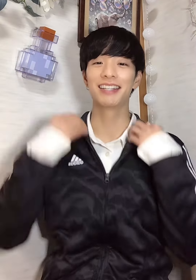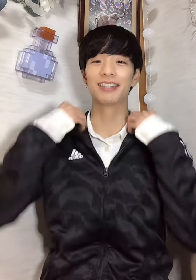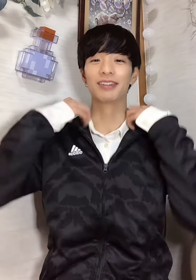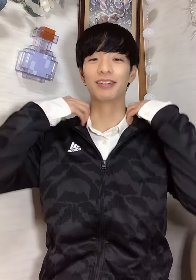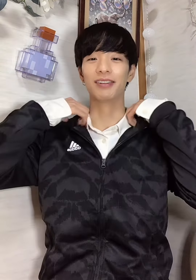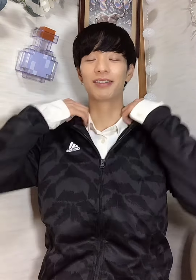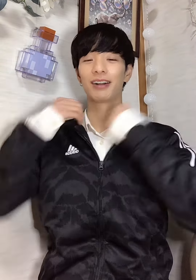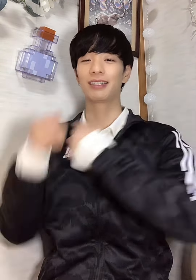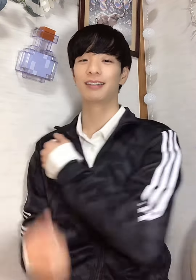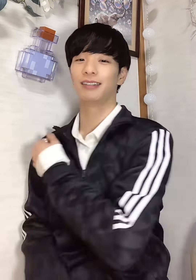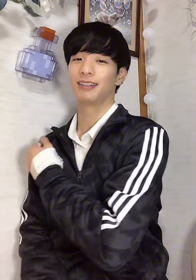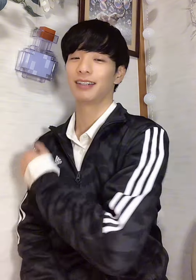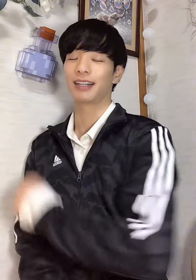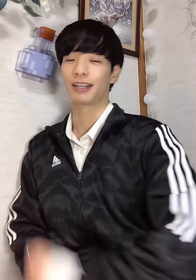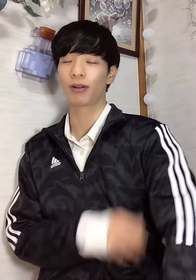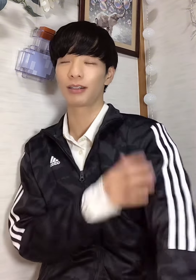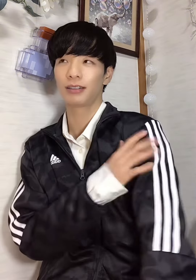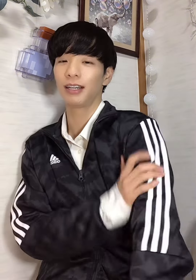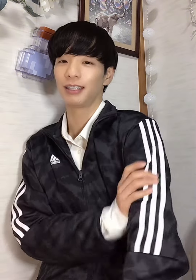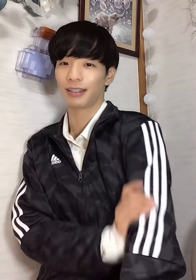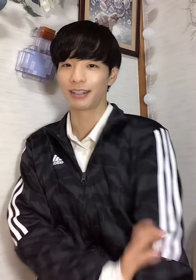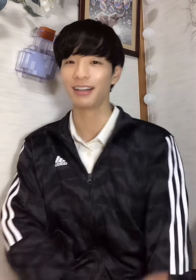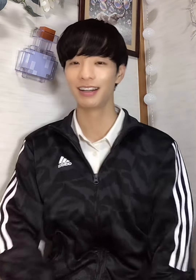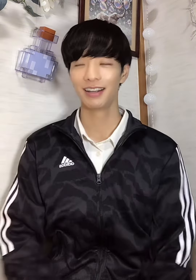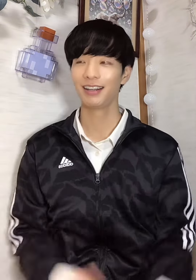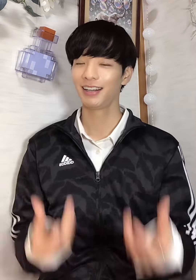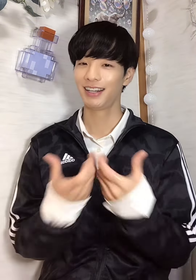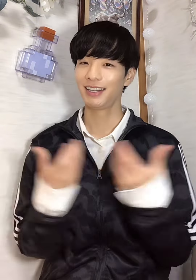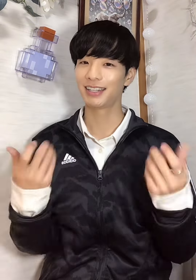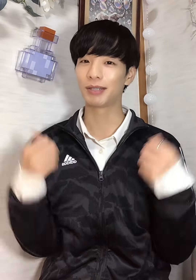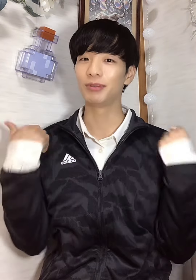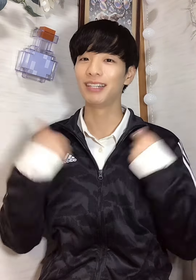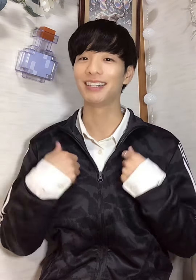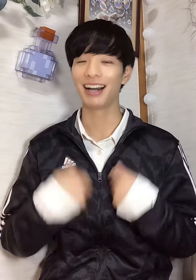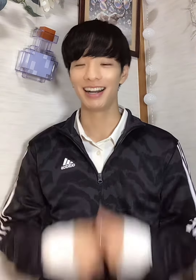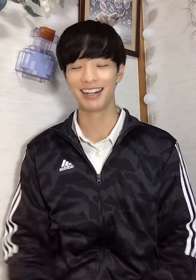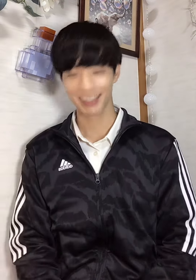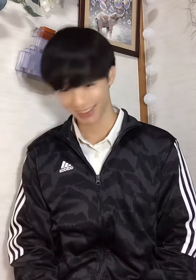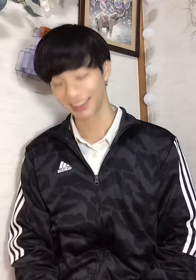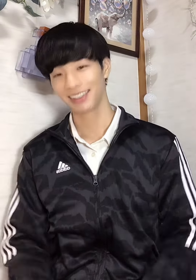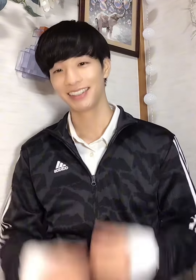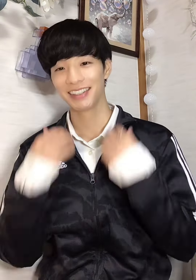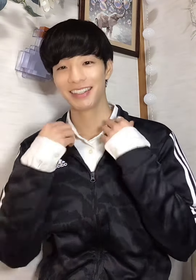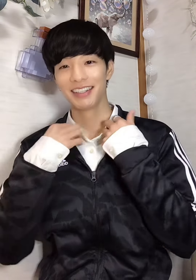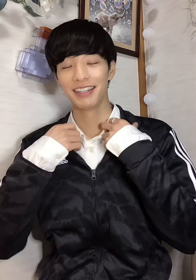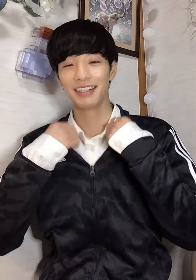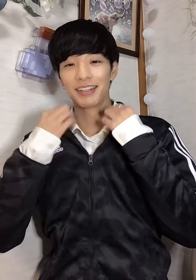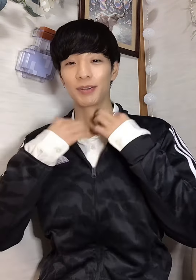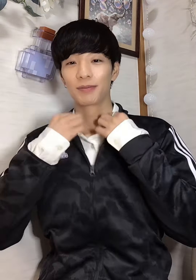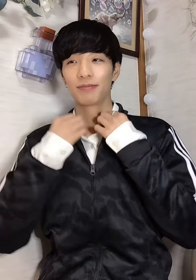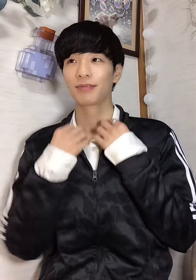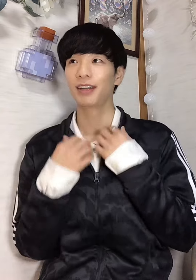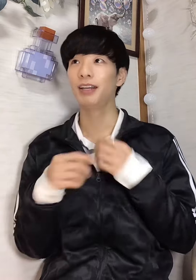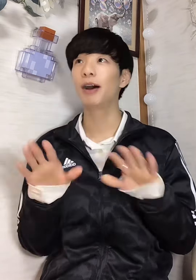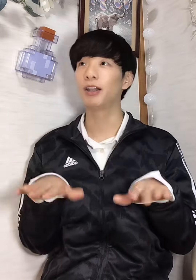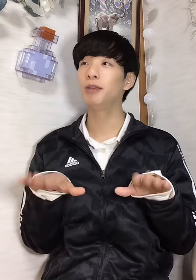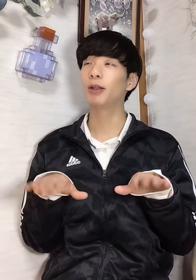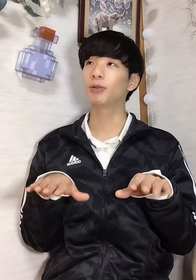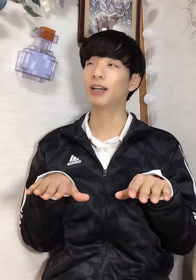アディダスのそう、トラック、なんだっけ、トラックジャージだっけ。久しぶりに来た。そう。今の